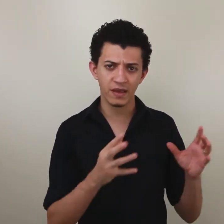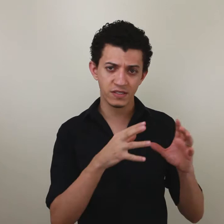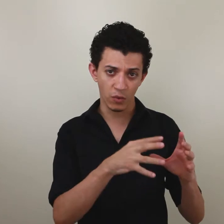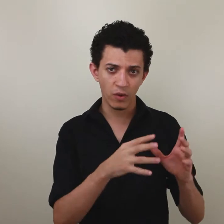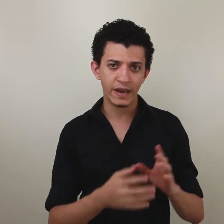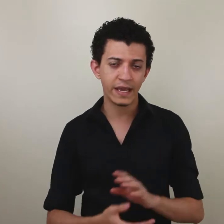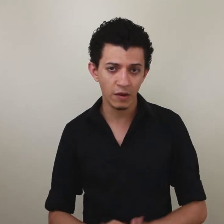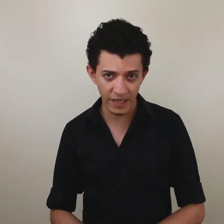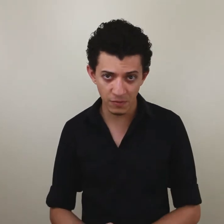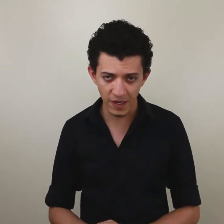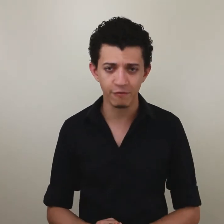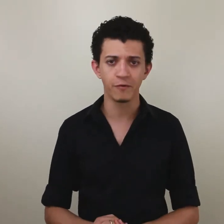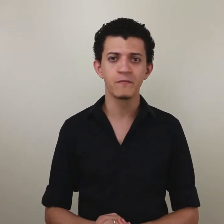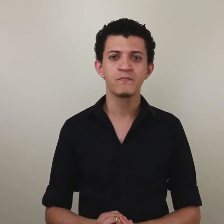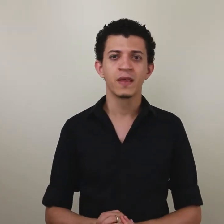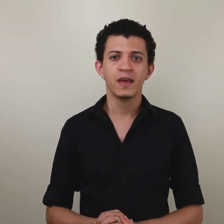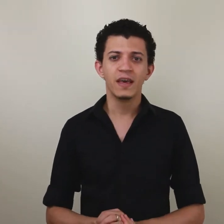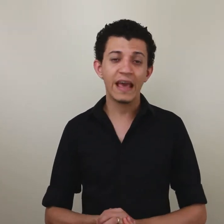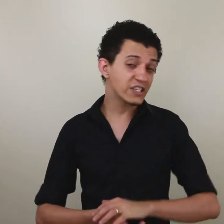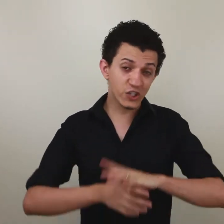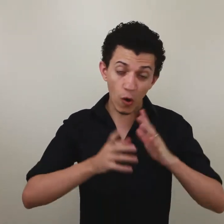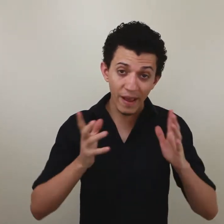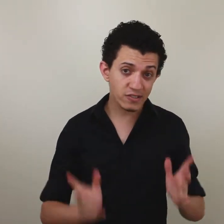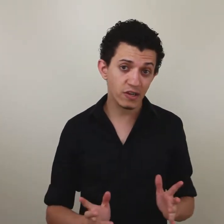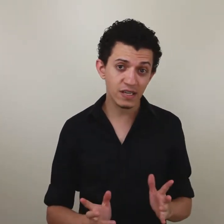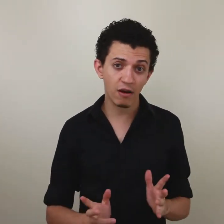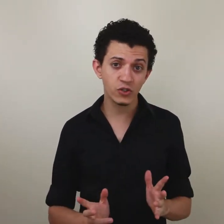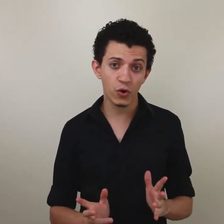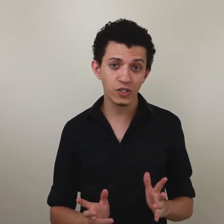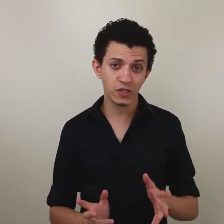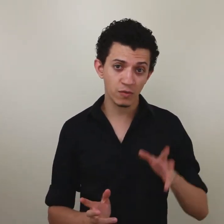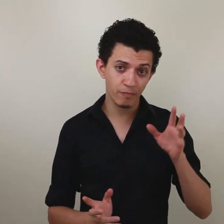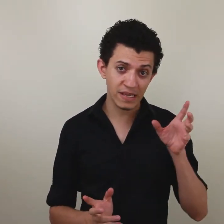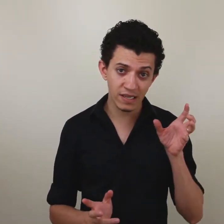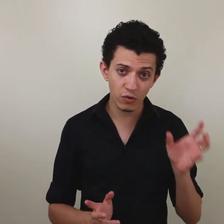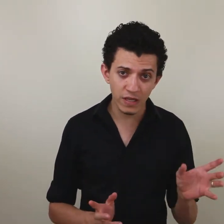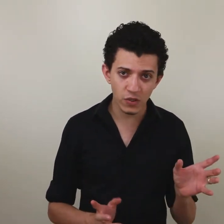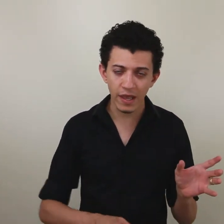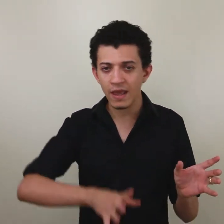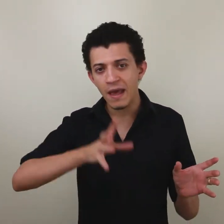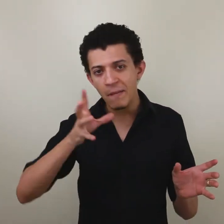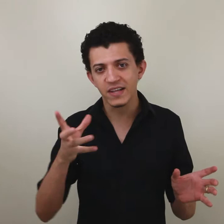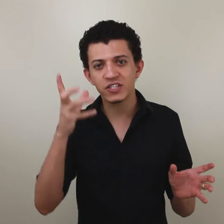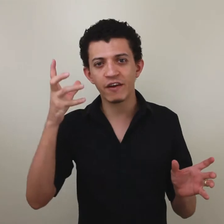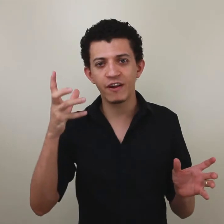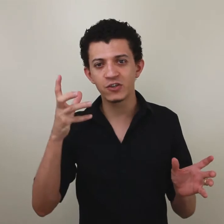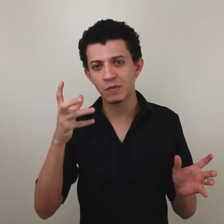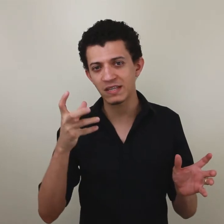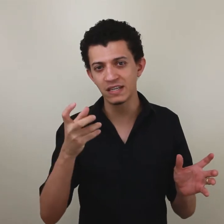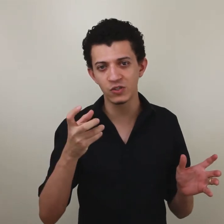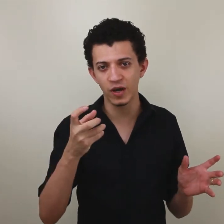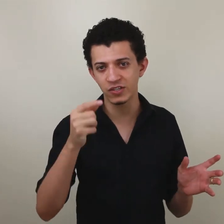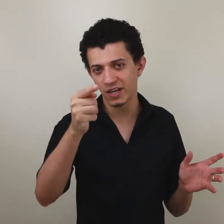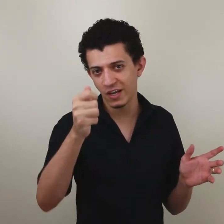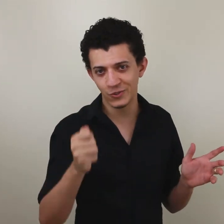estão aquele mesmo livre ea gente começa na sala de hoje pensando nisso aí pra gente refletir sobre as lições de um